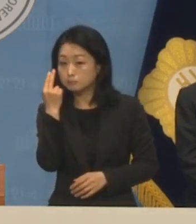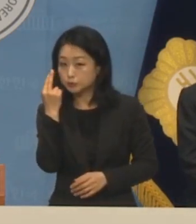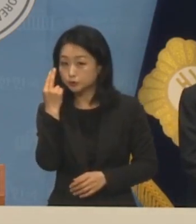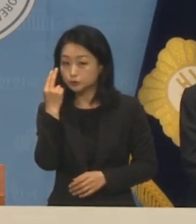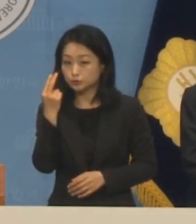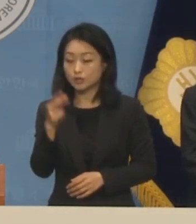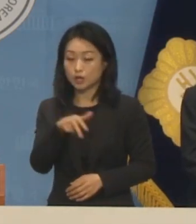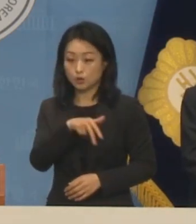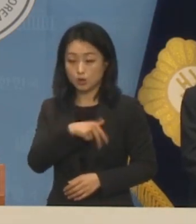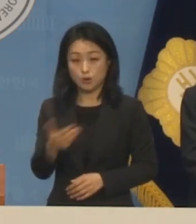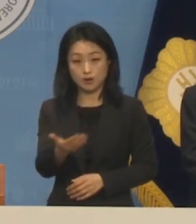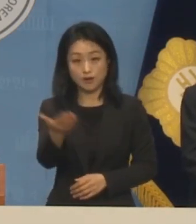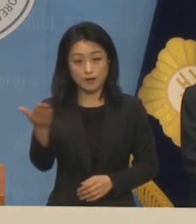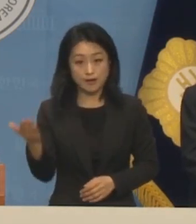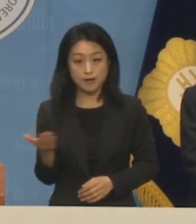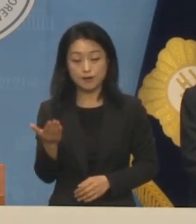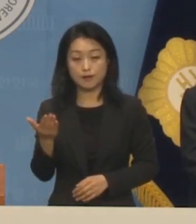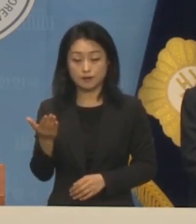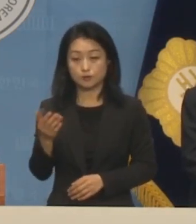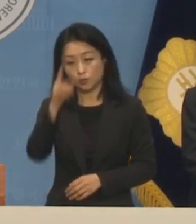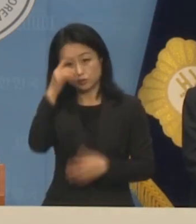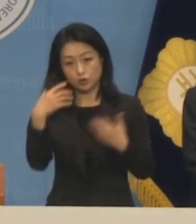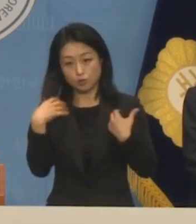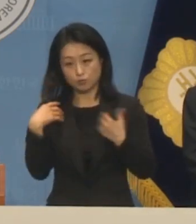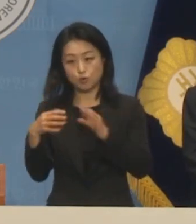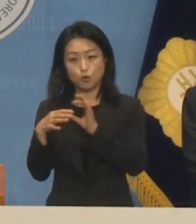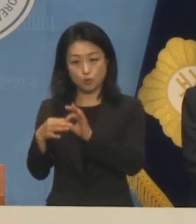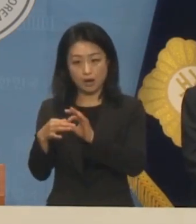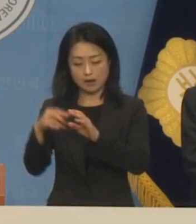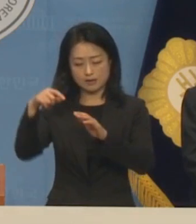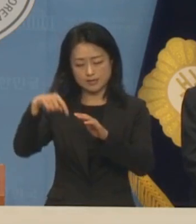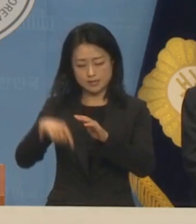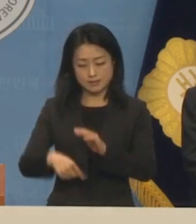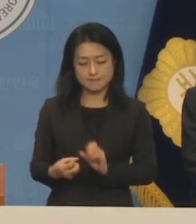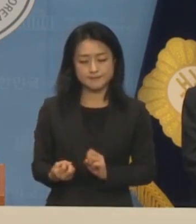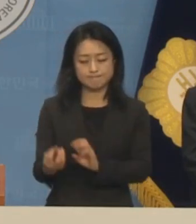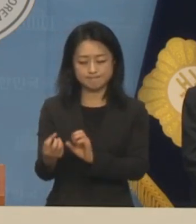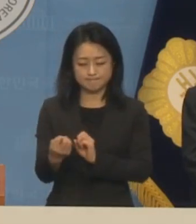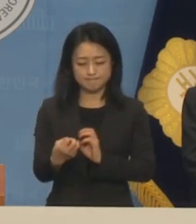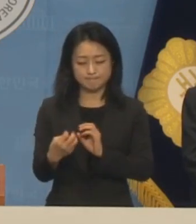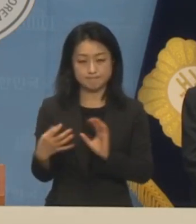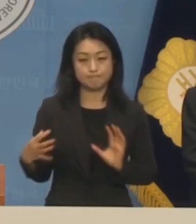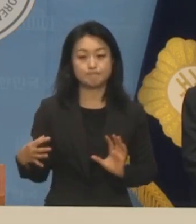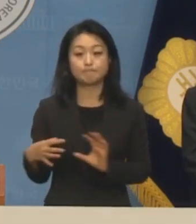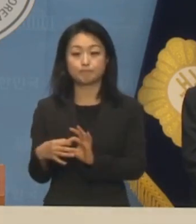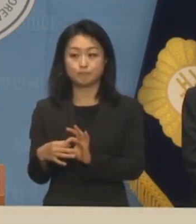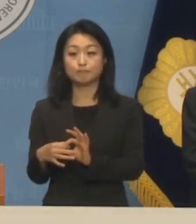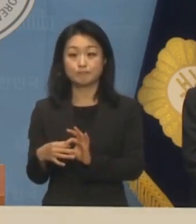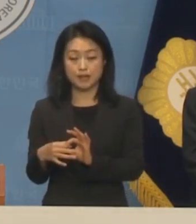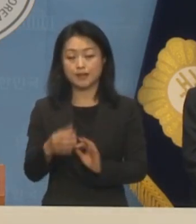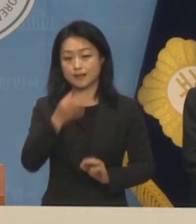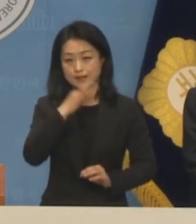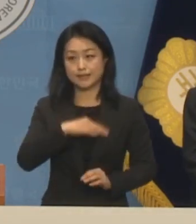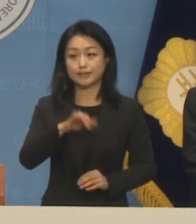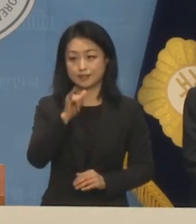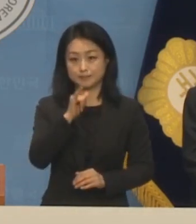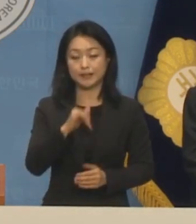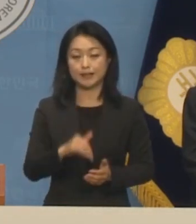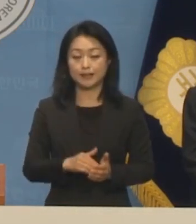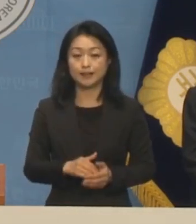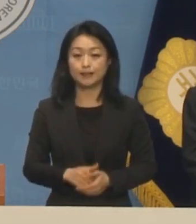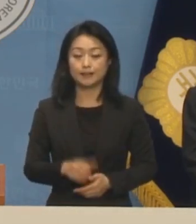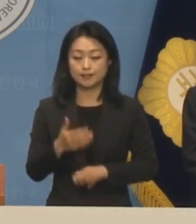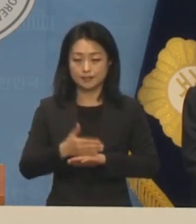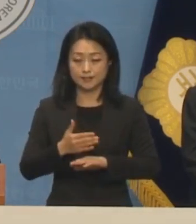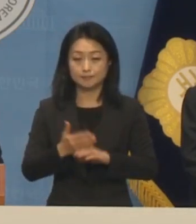조야와 정책 소통의 깊이와 폭을 넓게 하였습니다. 그러한 점이 성과라고 하겠습니다.